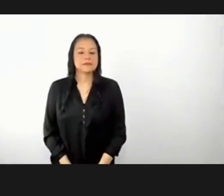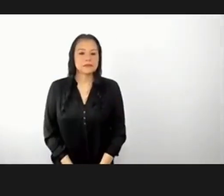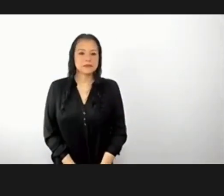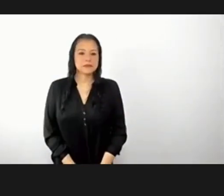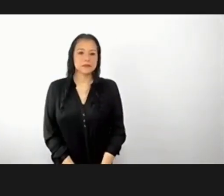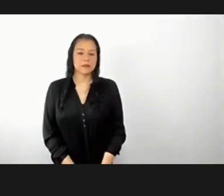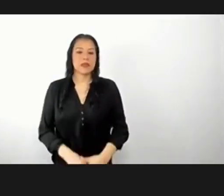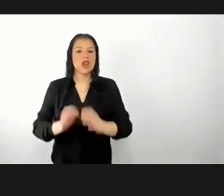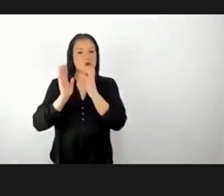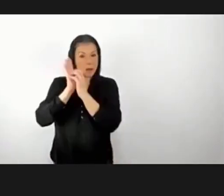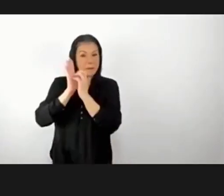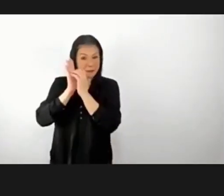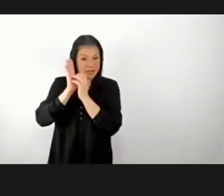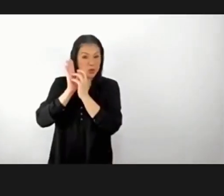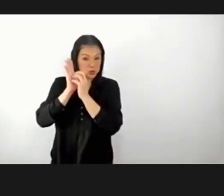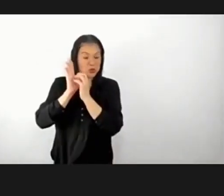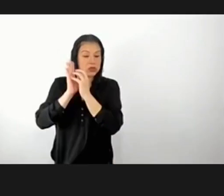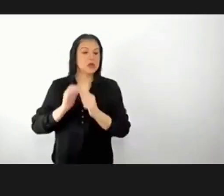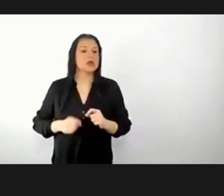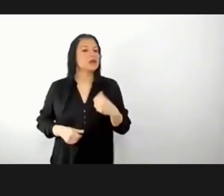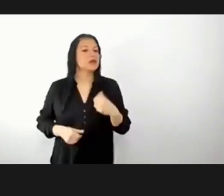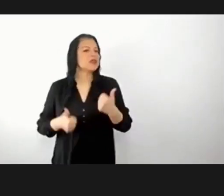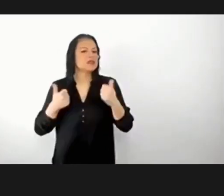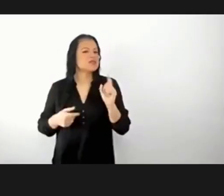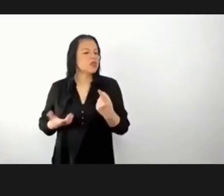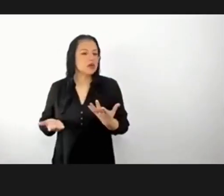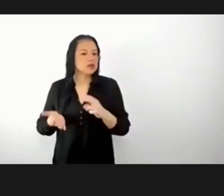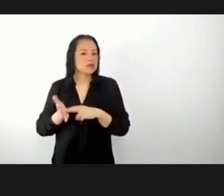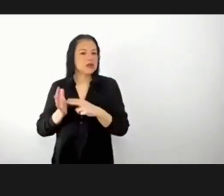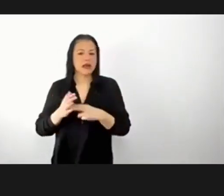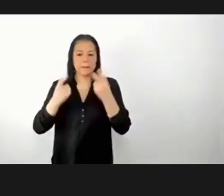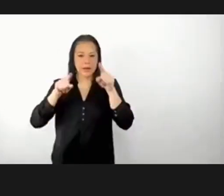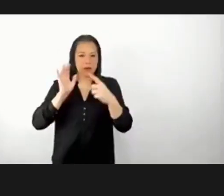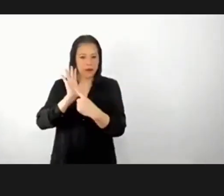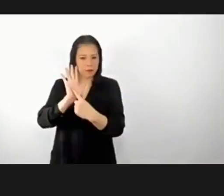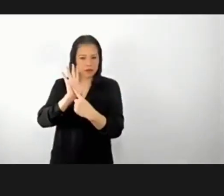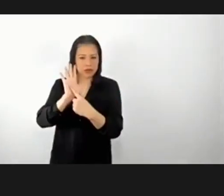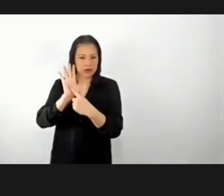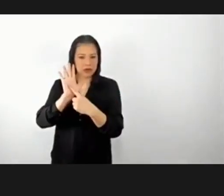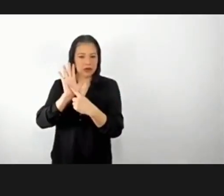Los virus son, y les muestro acá otra vez,